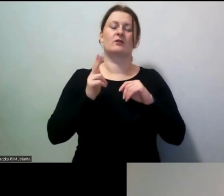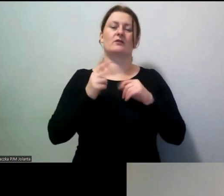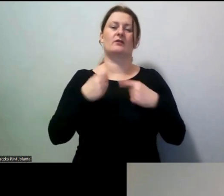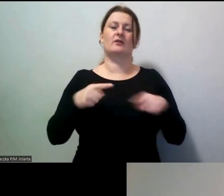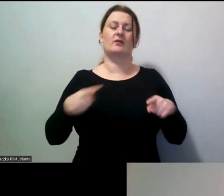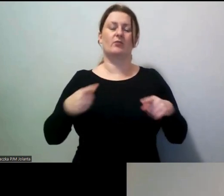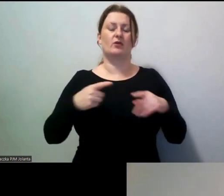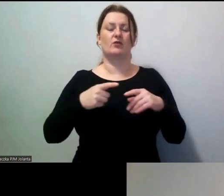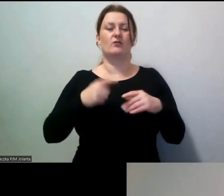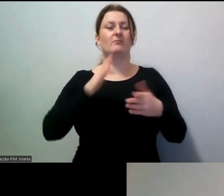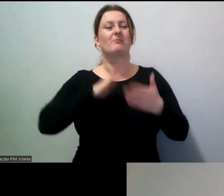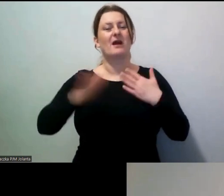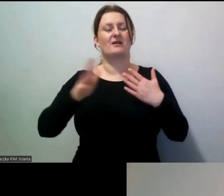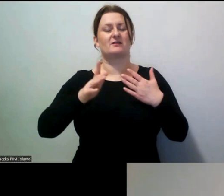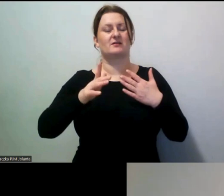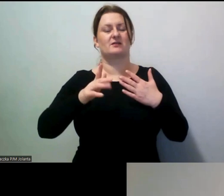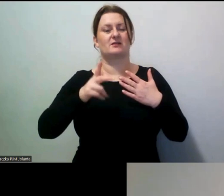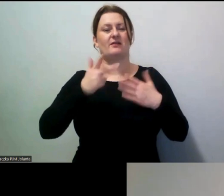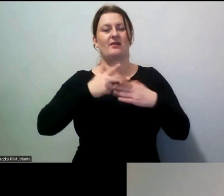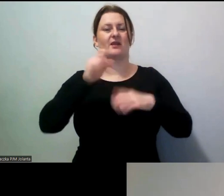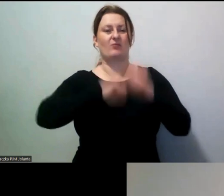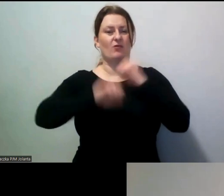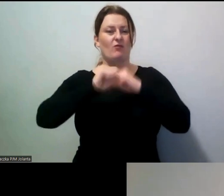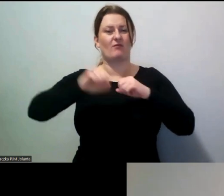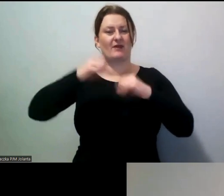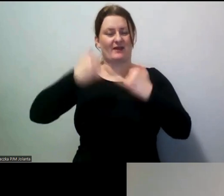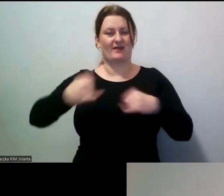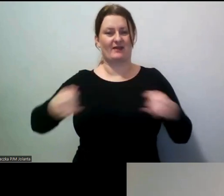uczniami z niepełnosprawnością. Natomiast